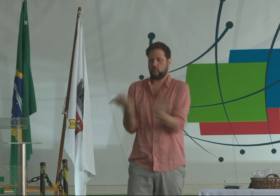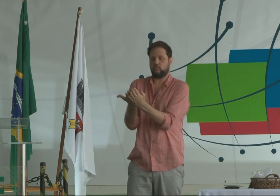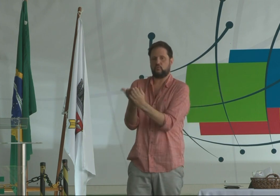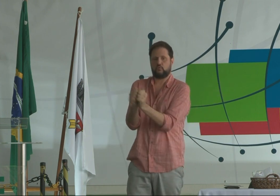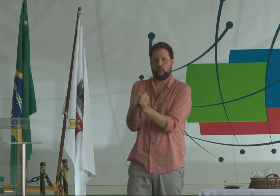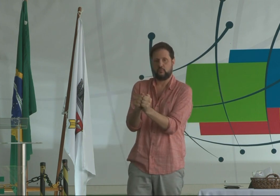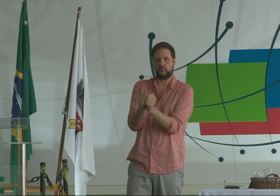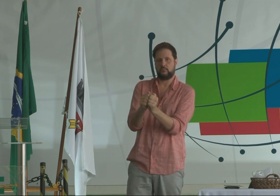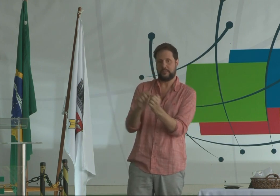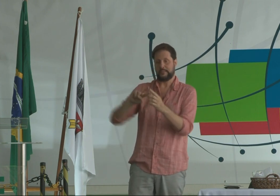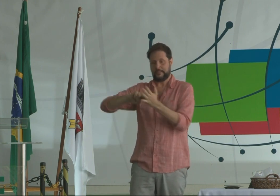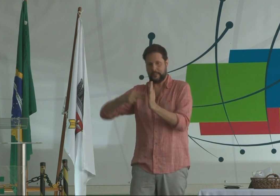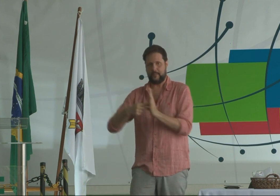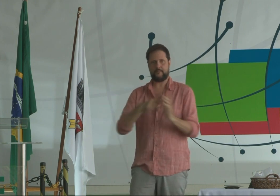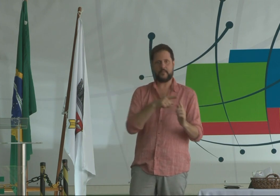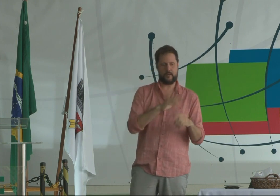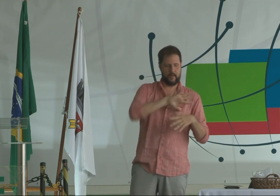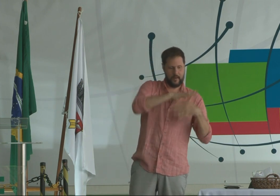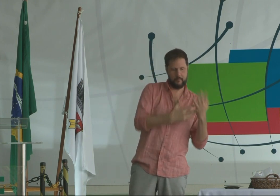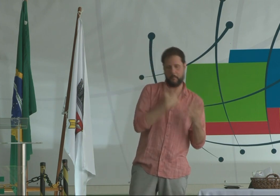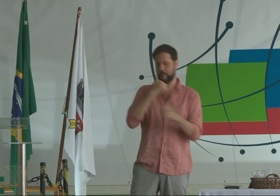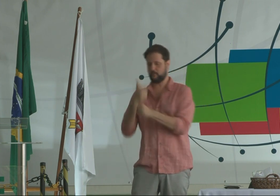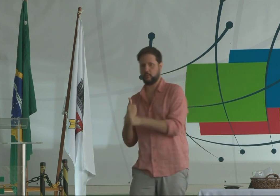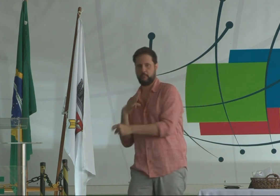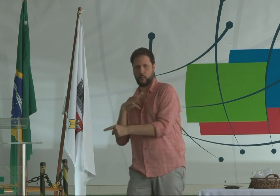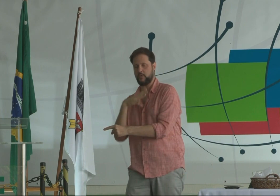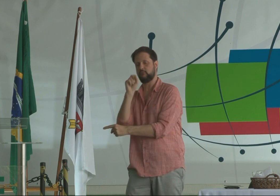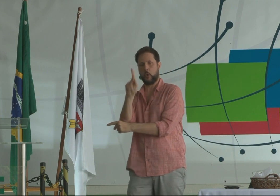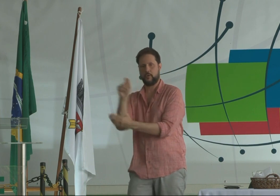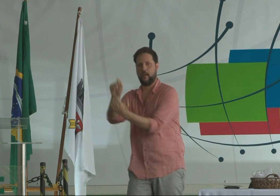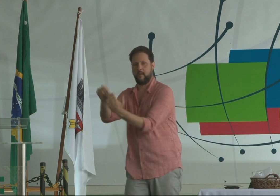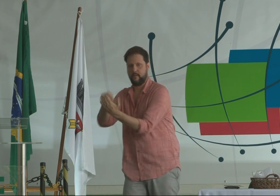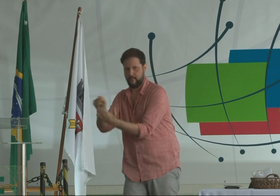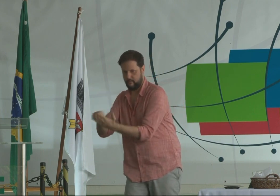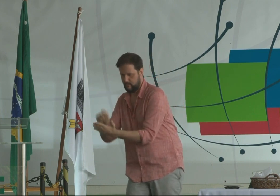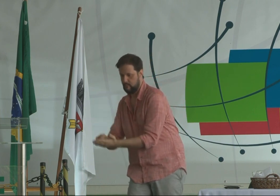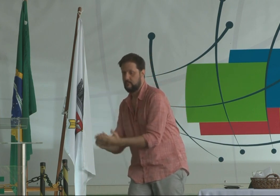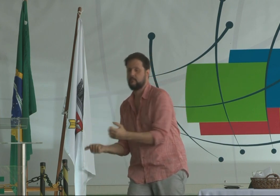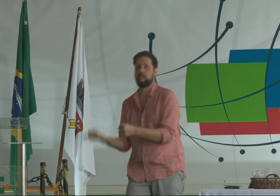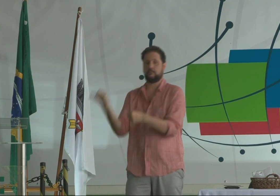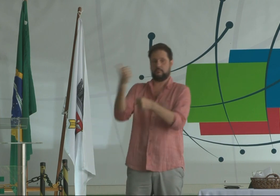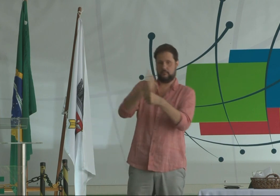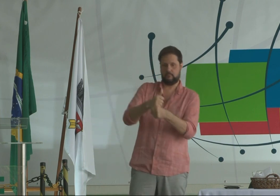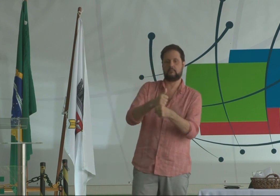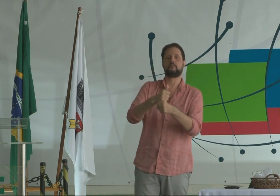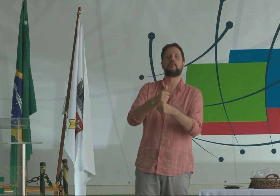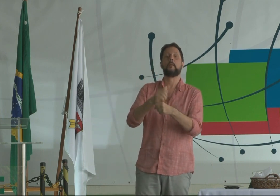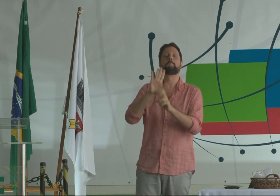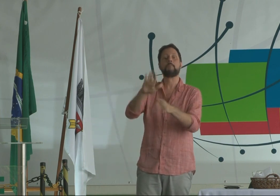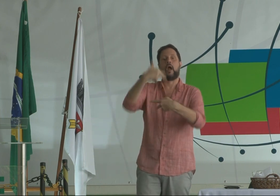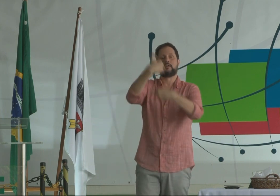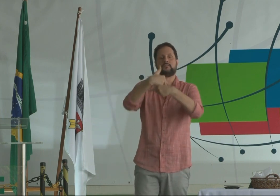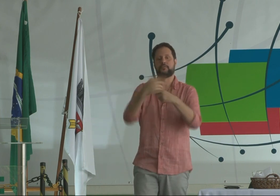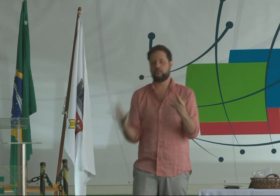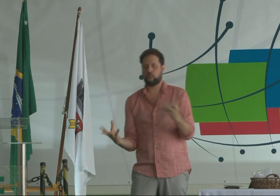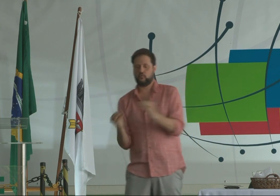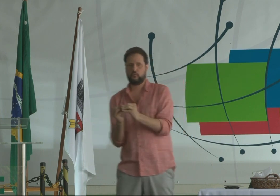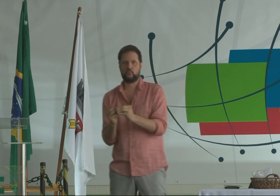alternativas de avaliação, ele pode fazer essa avaliação diretamente em língua de sinais. E como que eu faço isso, por exemplo? As faculdades, elas têm